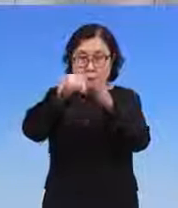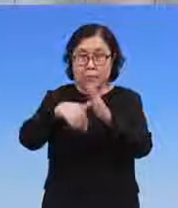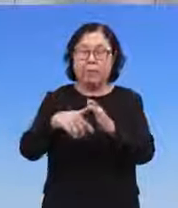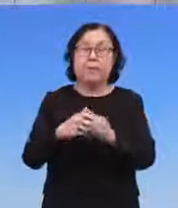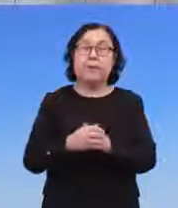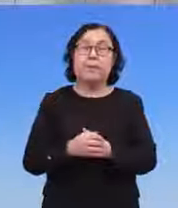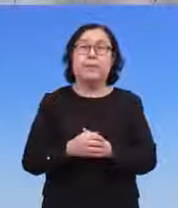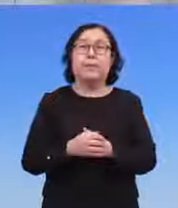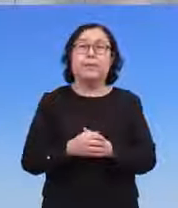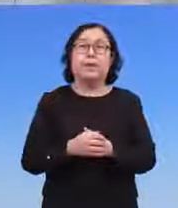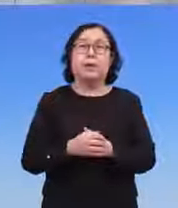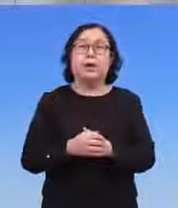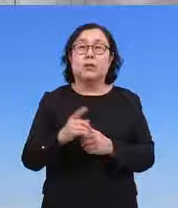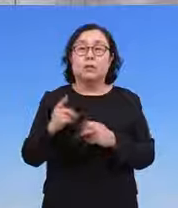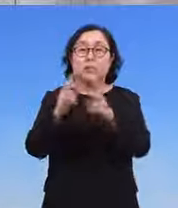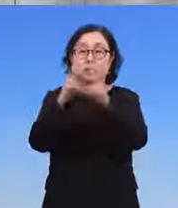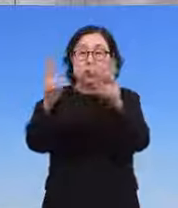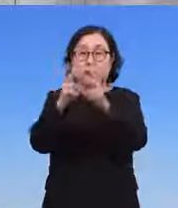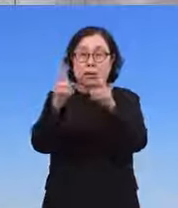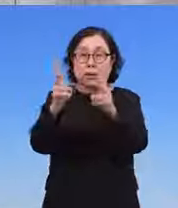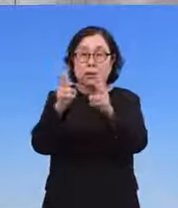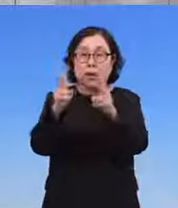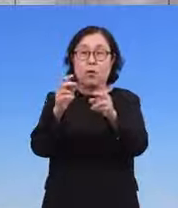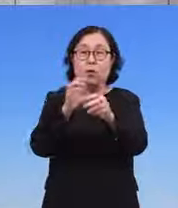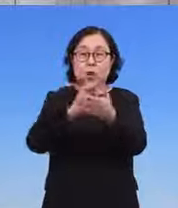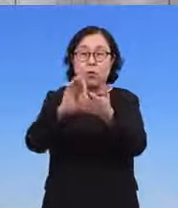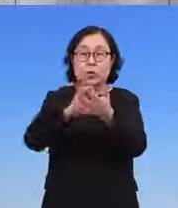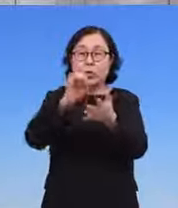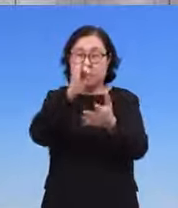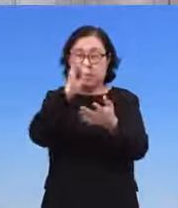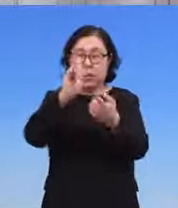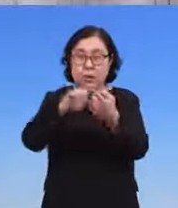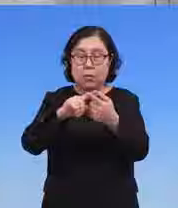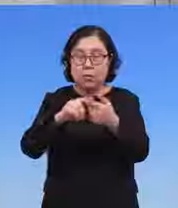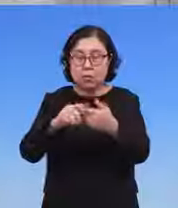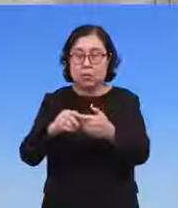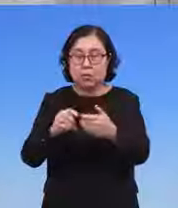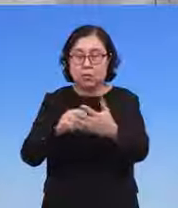지금 2개 층을 지금 하고 있는 거 아닙니까? 그대로 진행하면 되는 거예요.